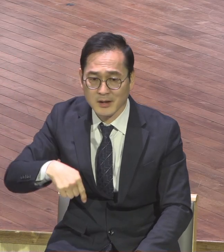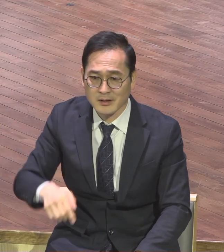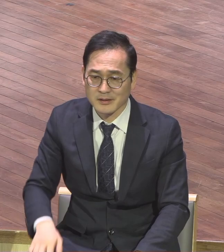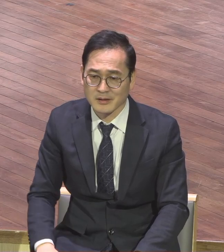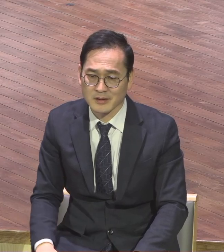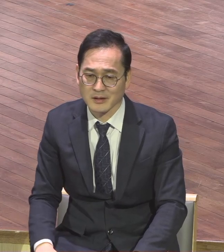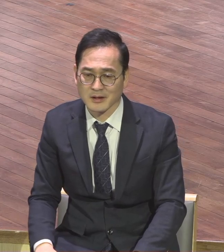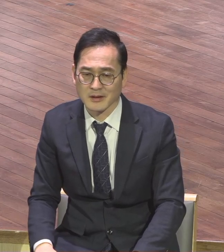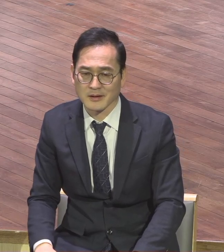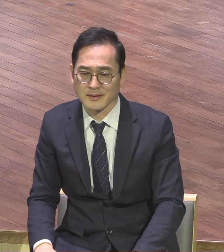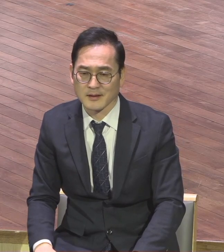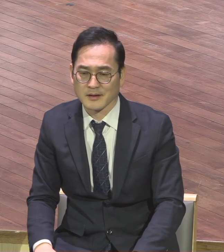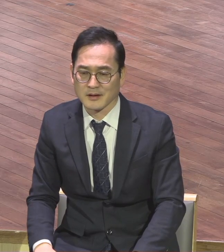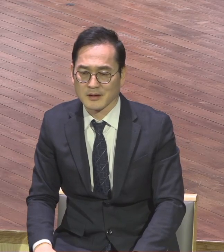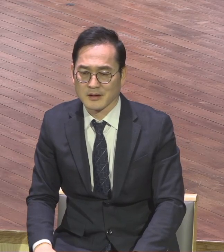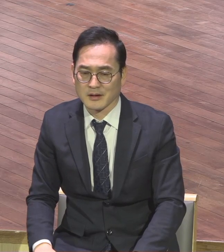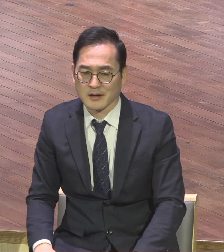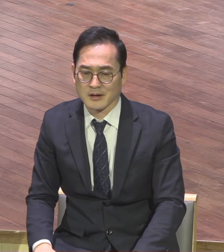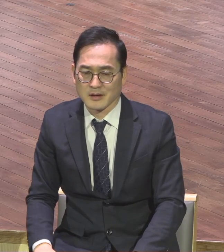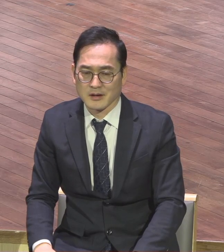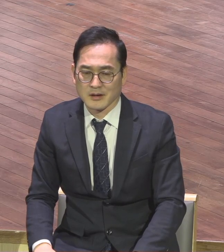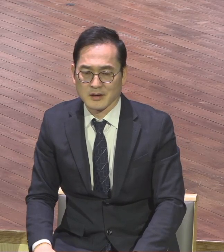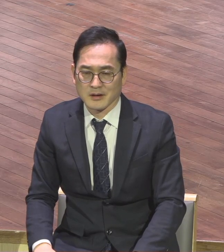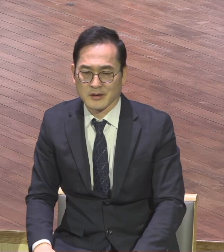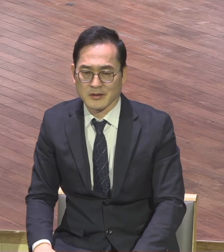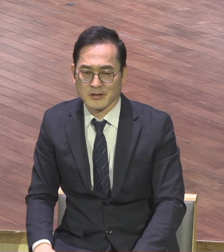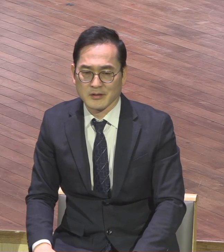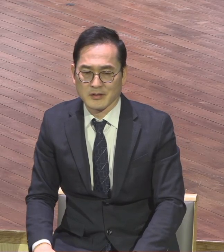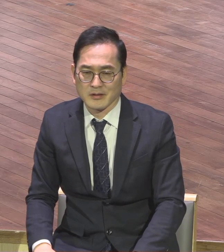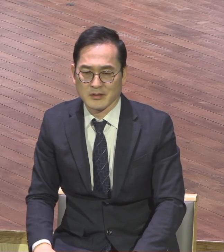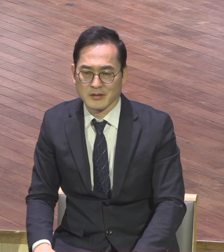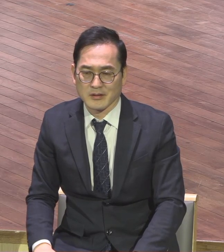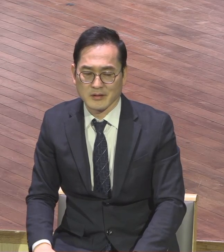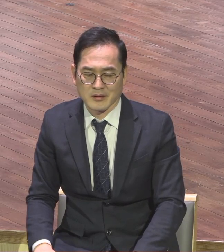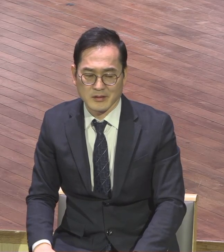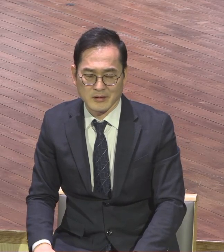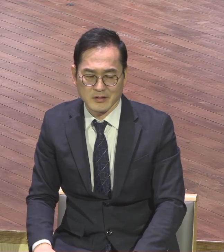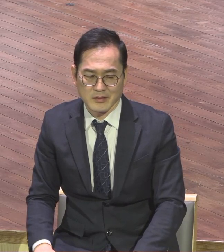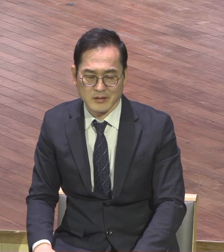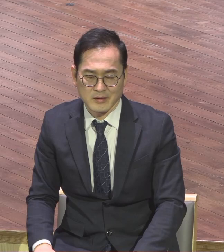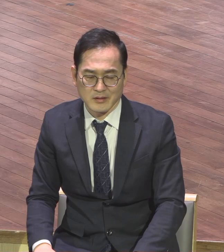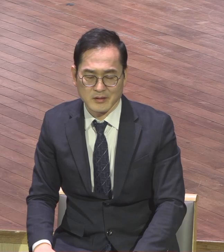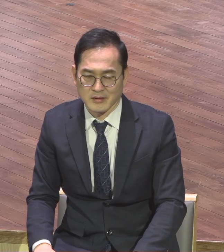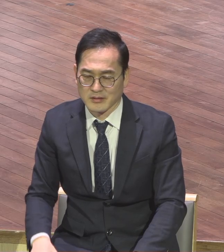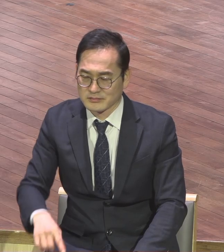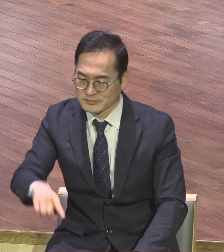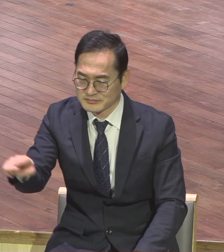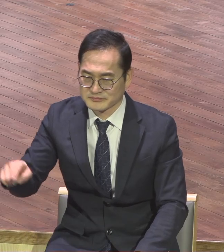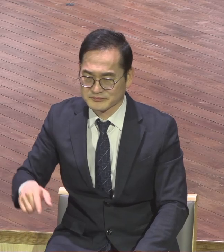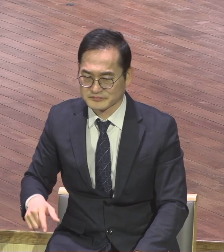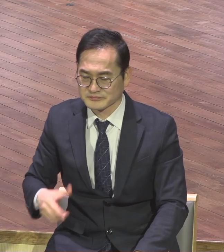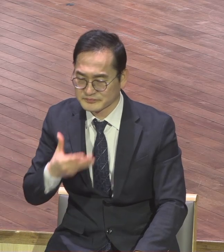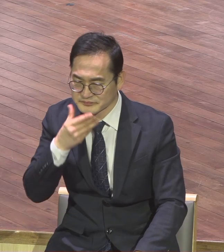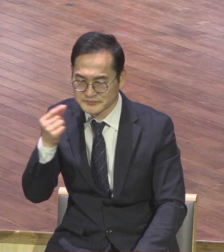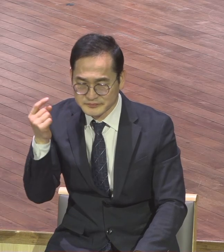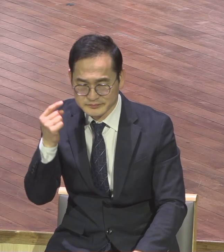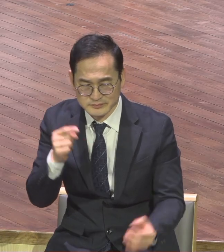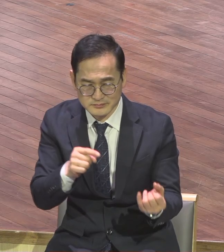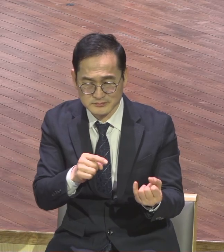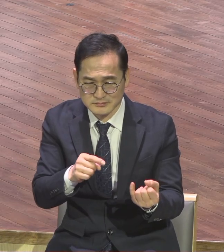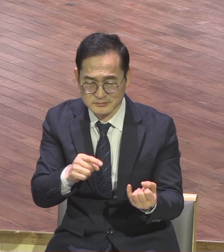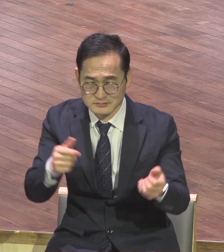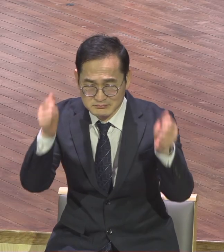들으면서 참 우리 교회 사역자들이 영원 사람 마음이 크구나. 저렇게